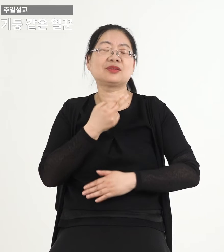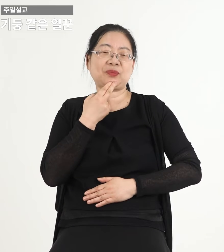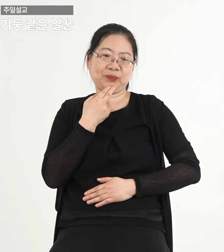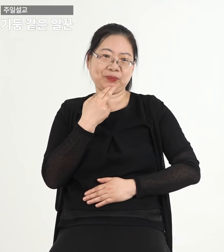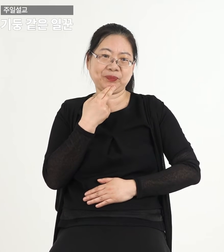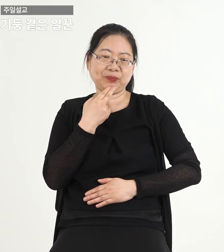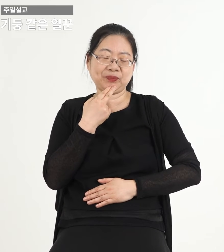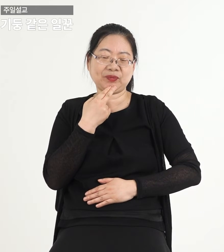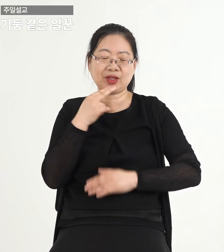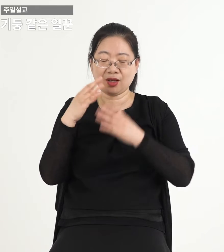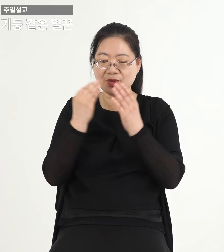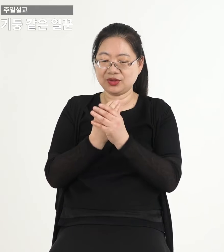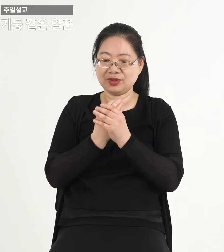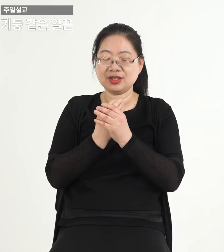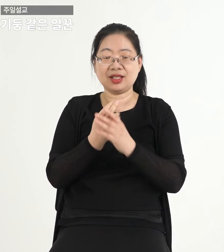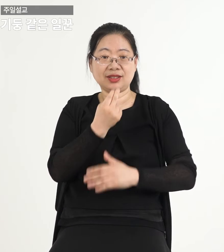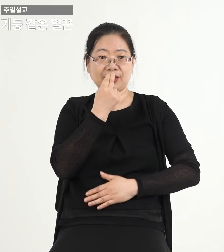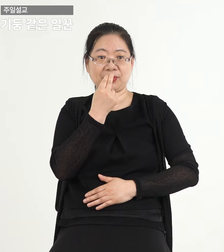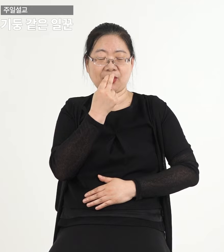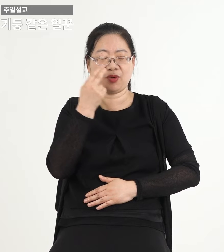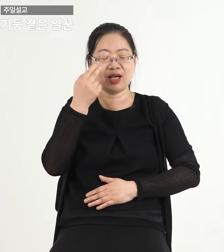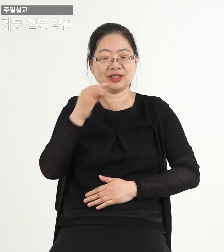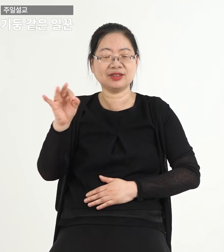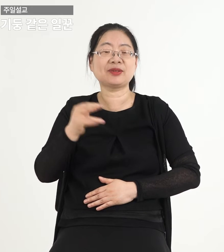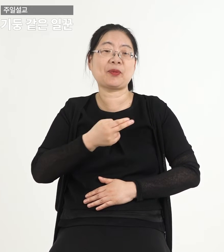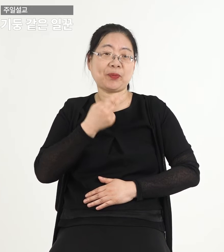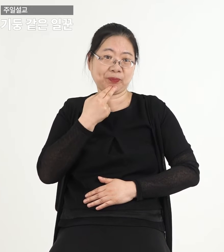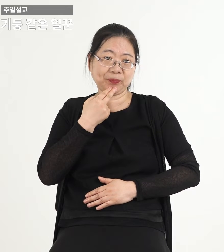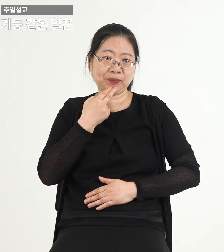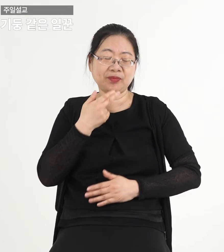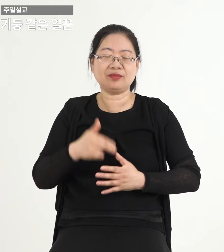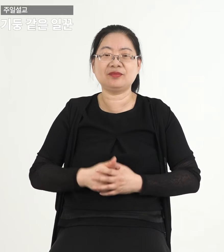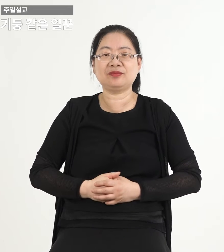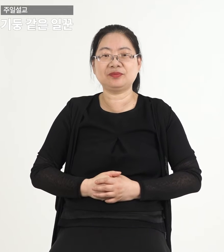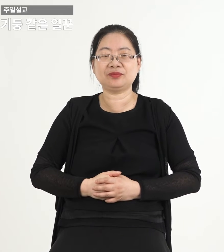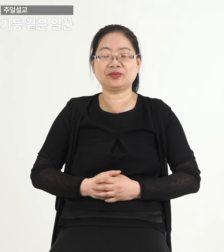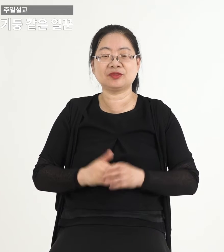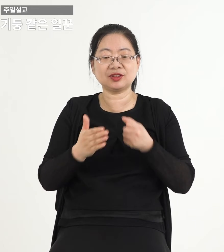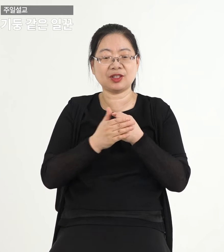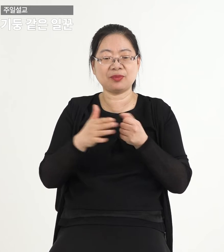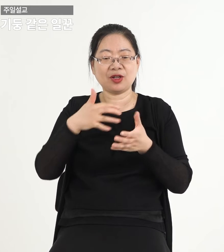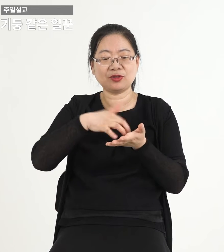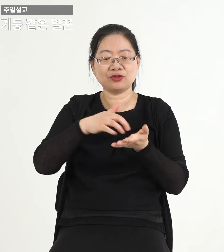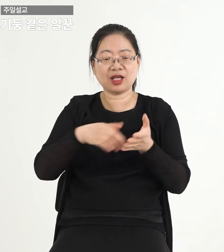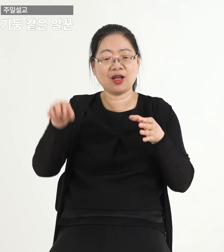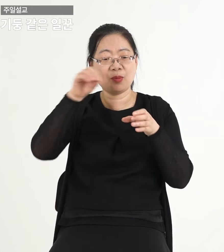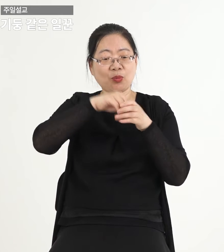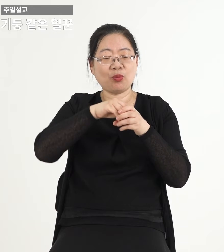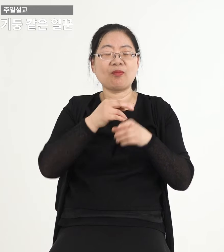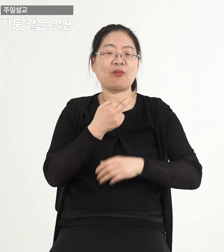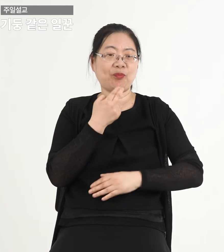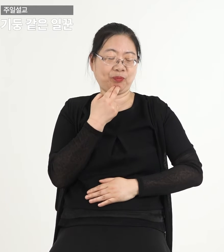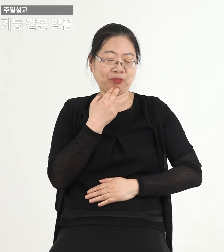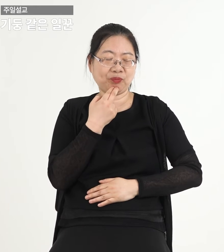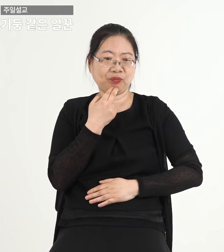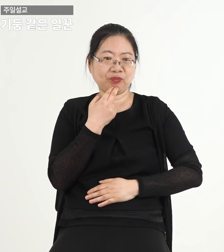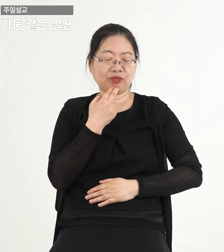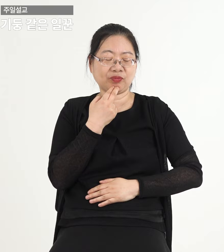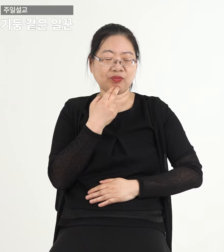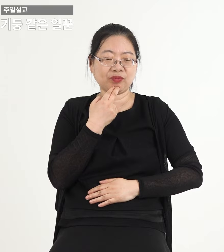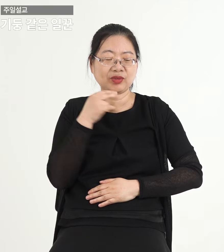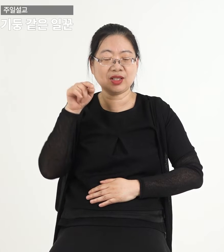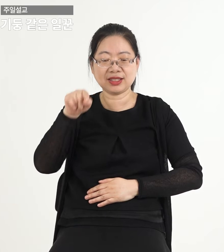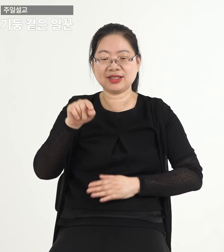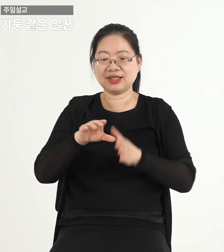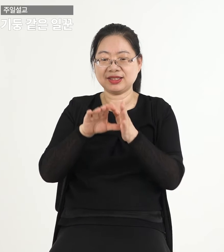존재였어요. 온전한 생명으로 여기지 않던 시대예요. 그 숫자에도 넣지 않지 않습니까? 그러니까